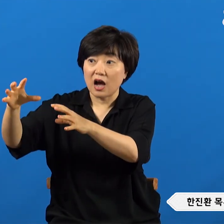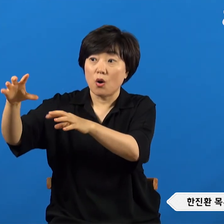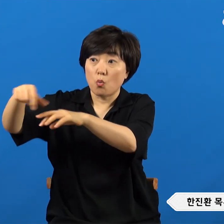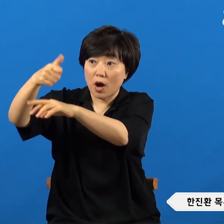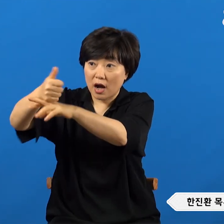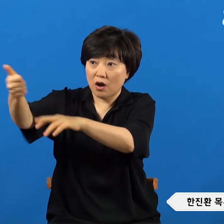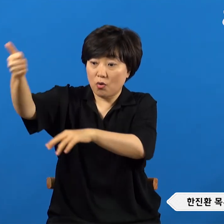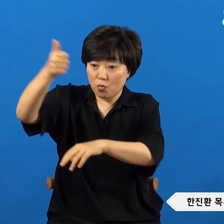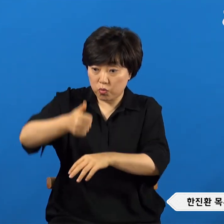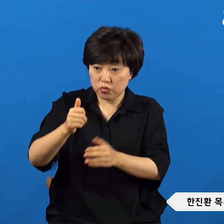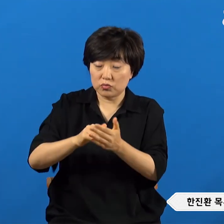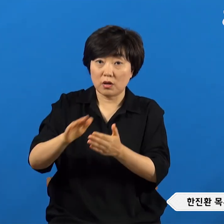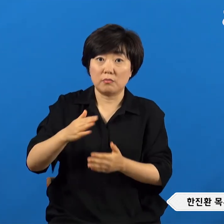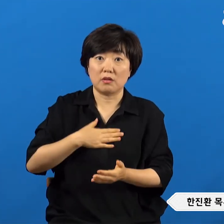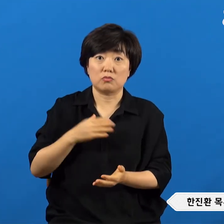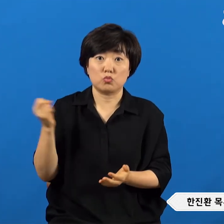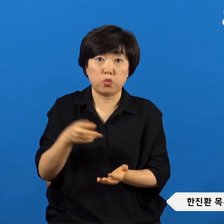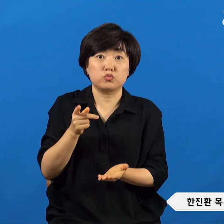것을 보게 됩니다.